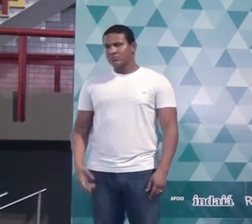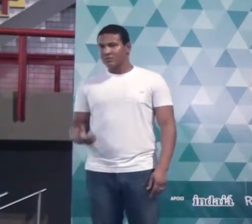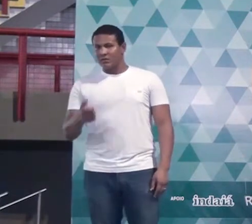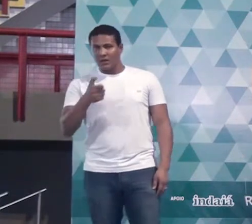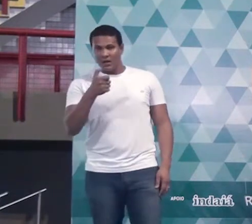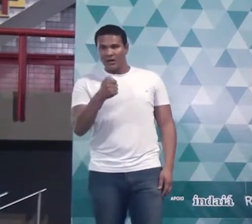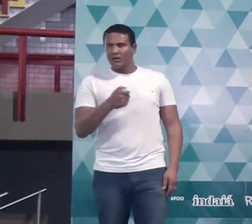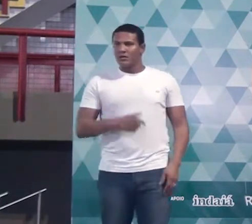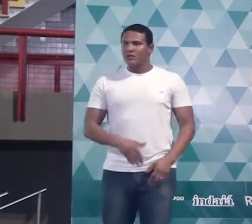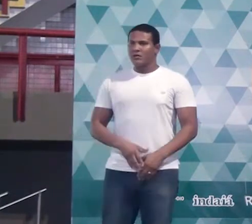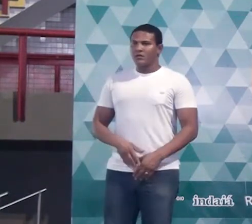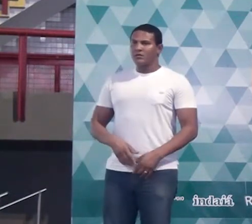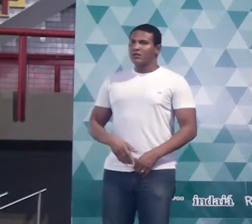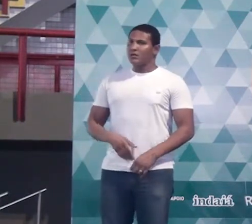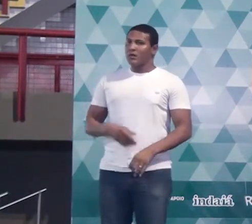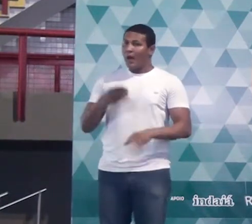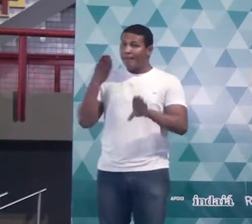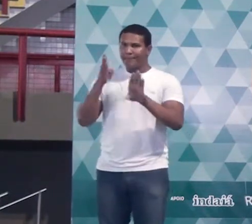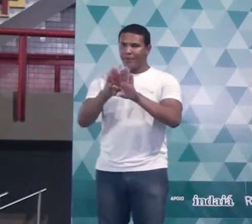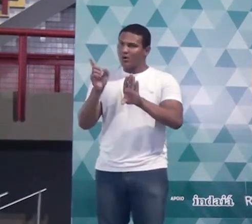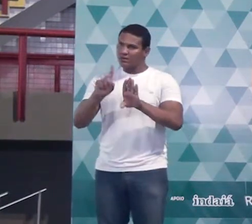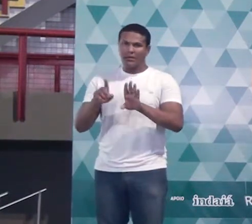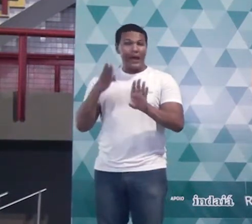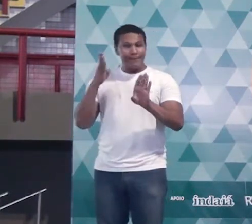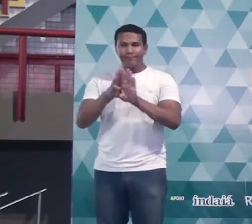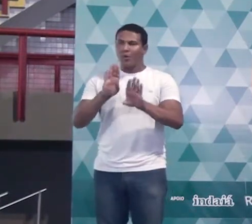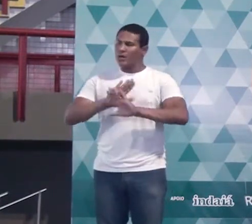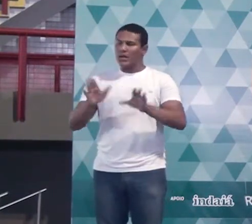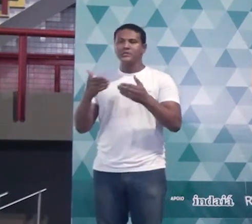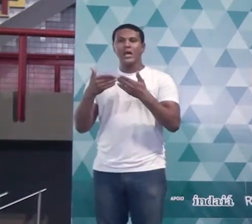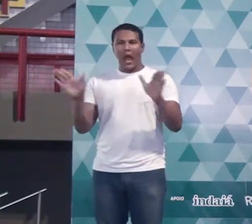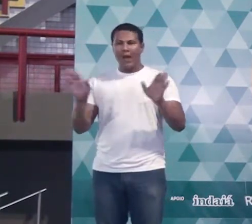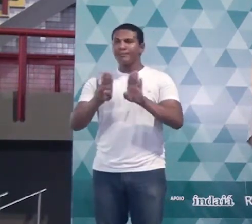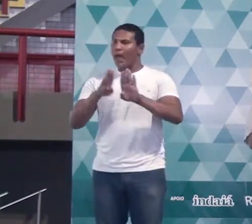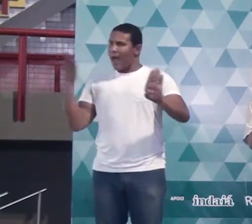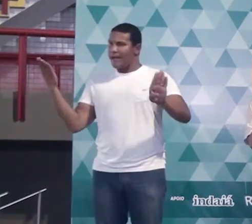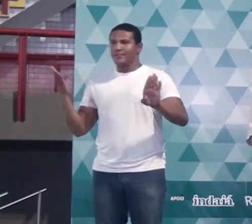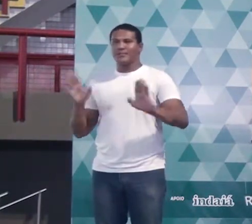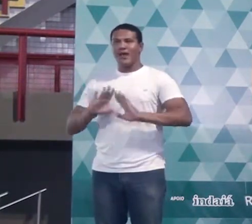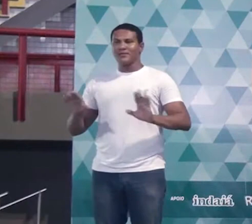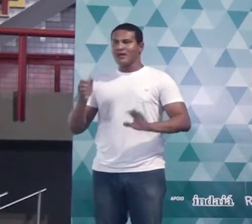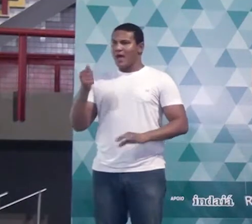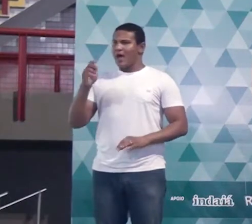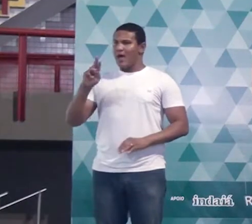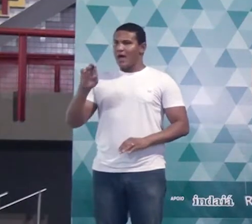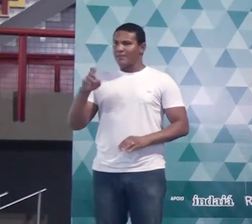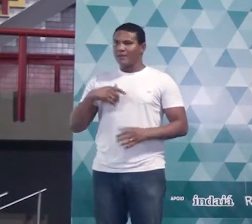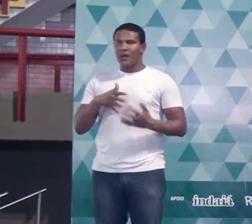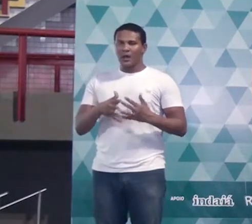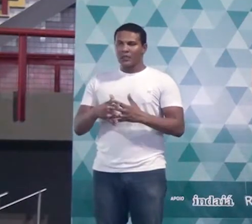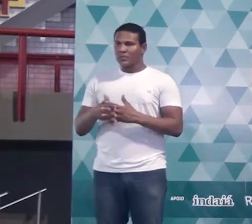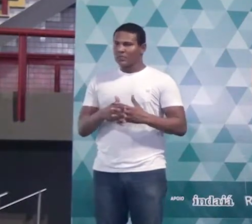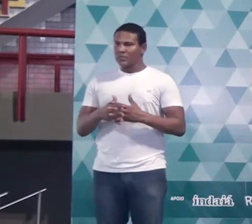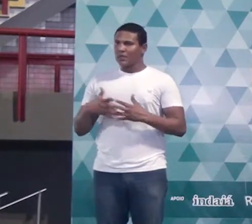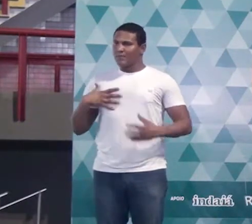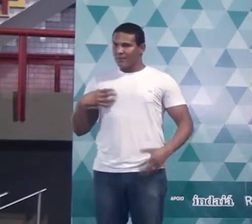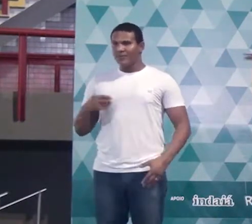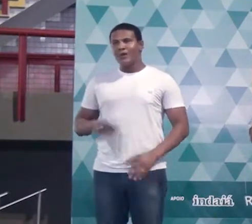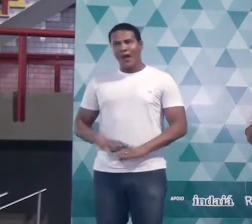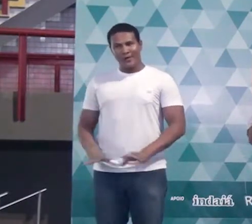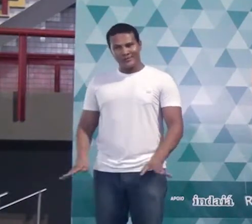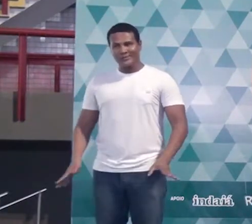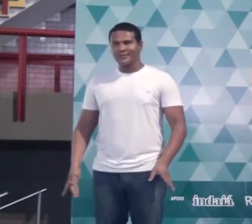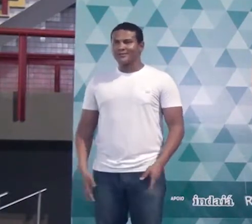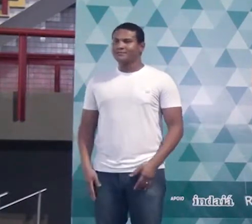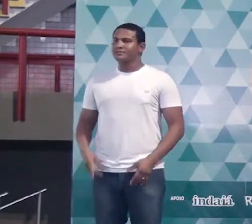liga a porta droga nenhuma. A porta é para abrir. Viu? Foi difícil botar na cabeça do bichinho, mas ele aprendeu. Entendeu? Então há